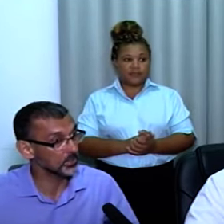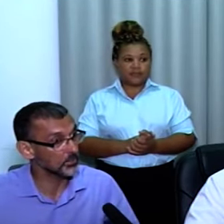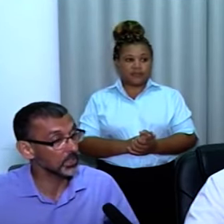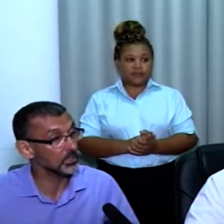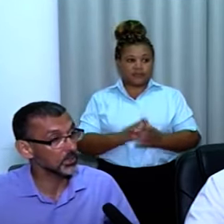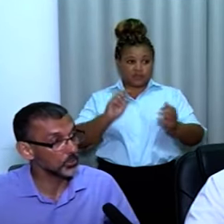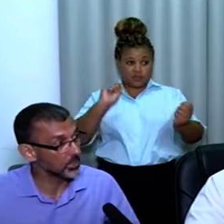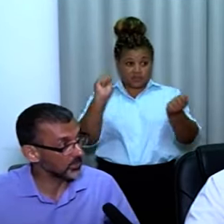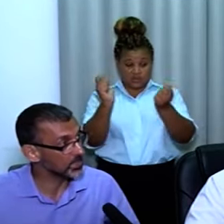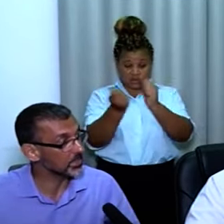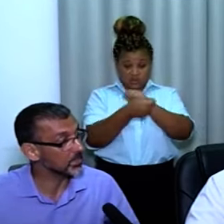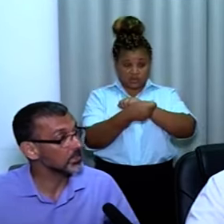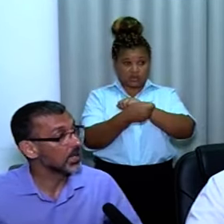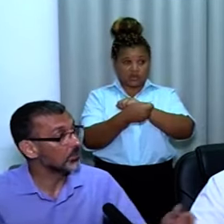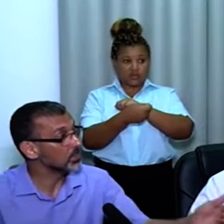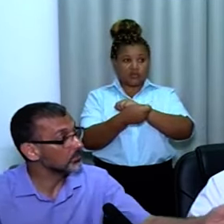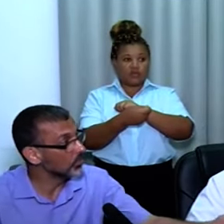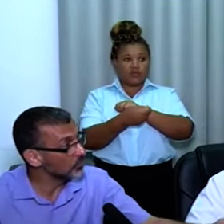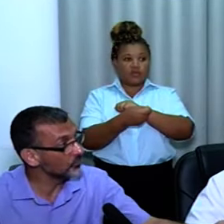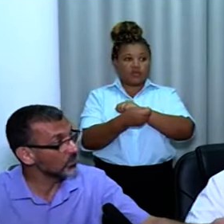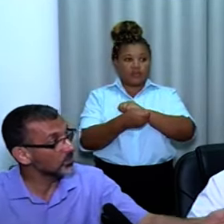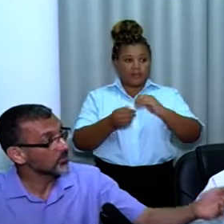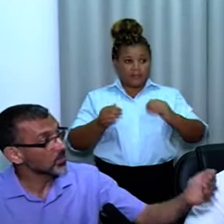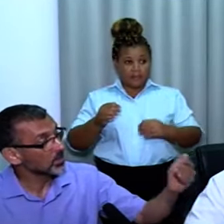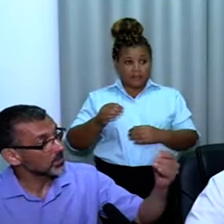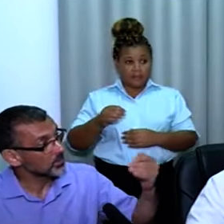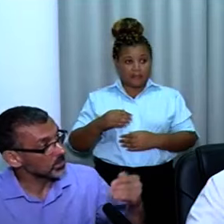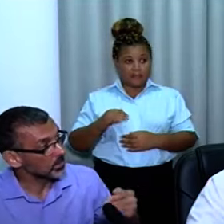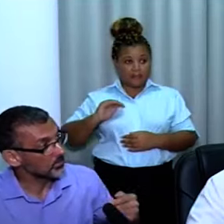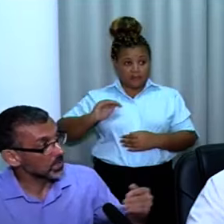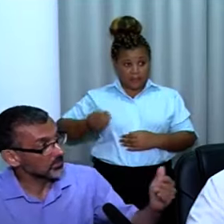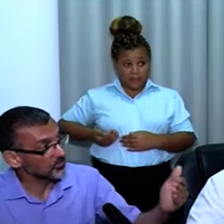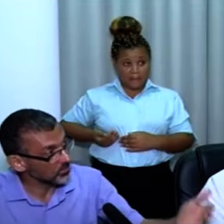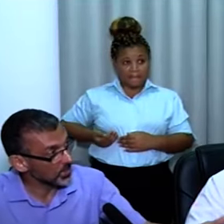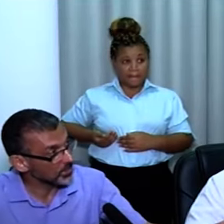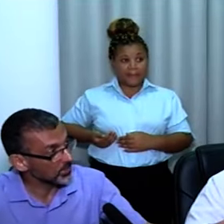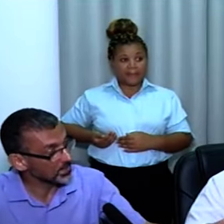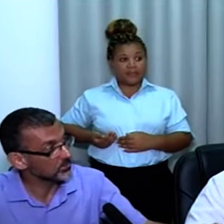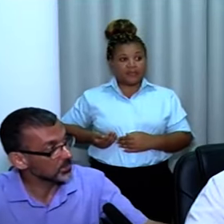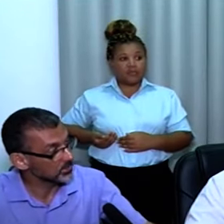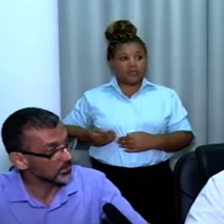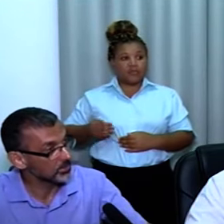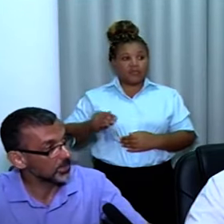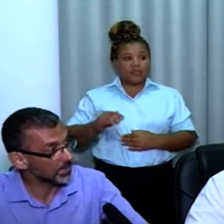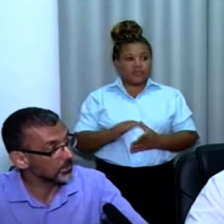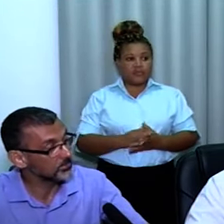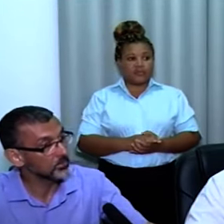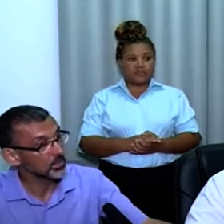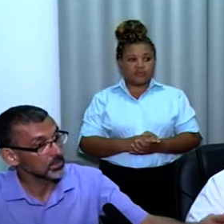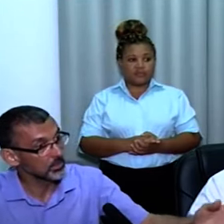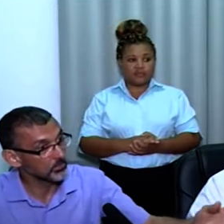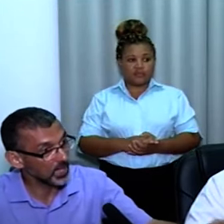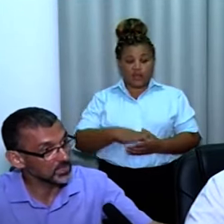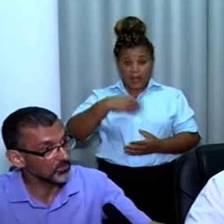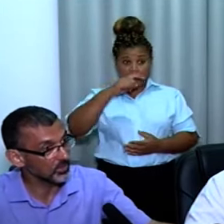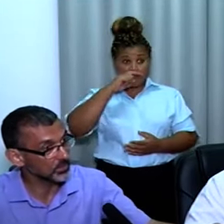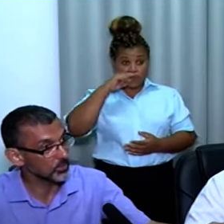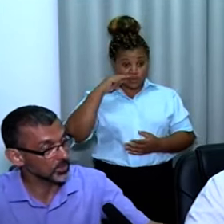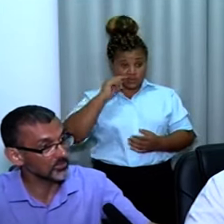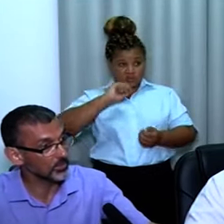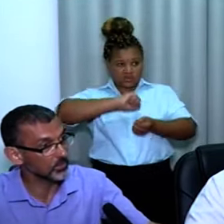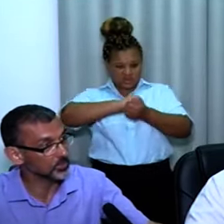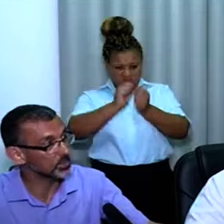patients ben 1000, le 1000 medical, après move ben female patient ben madame qui